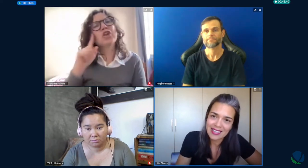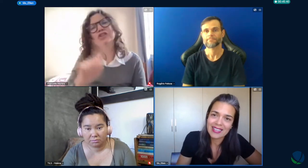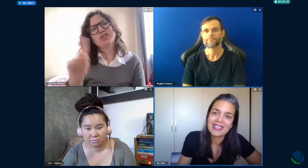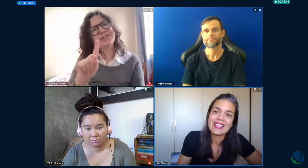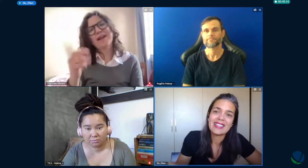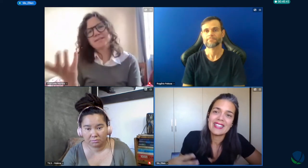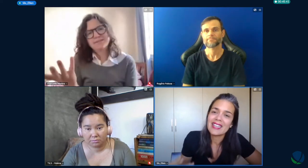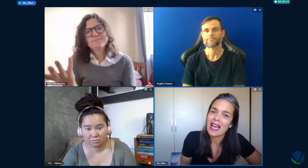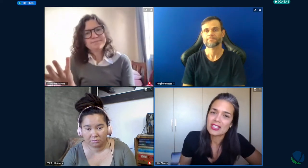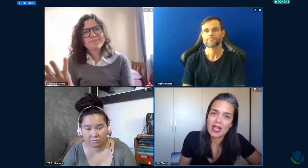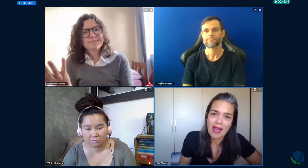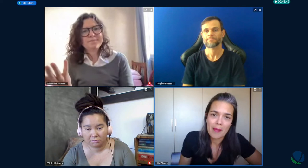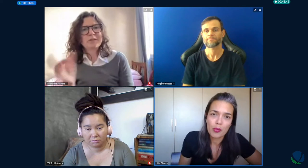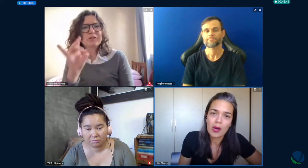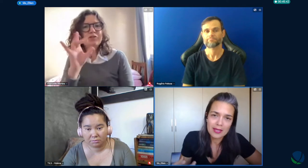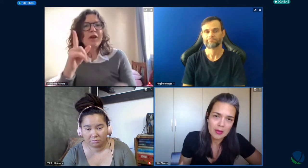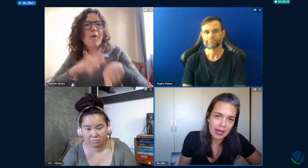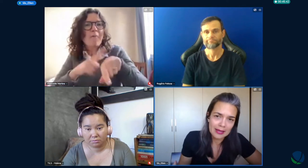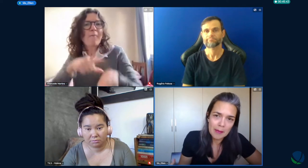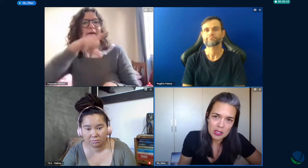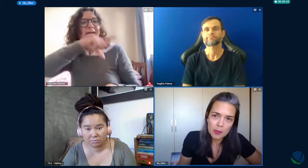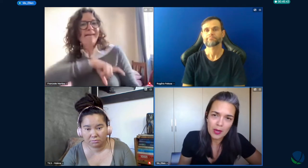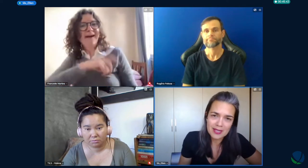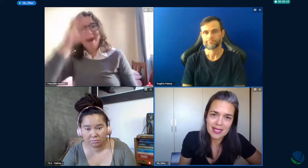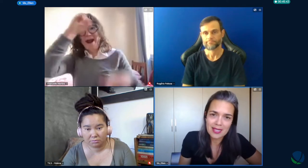nessa área. E